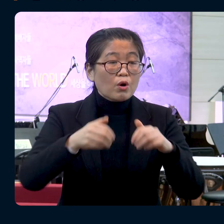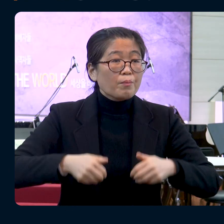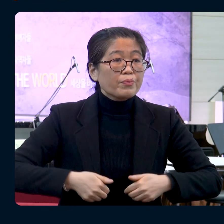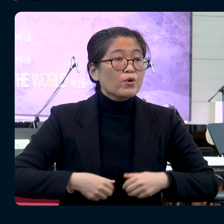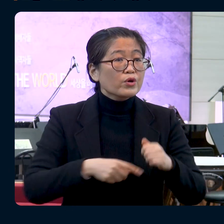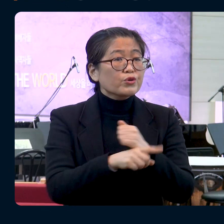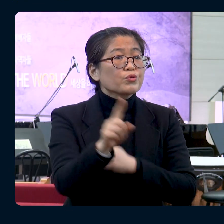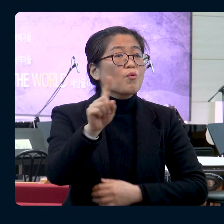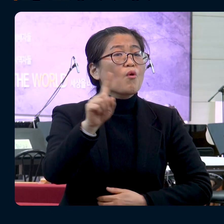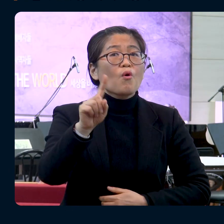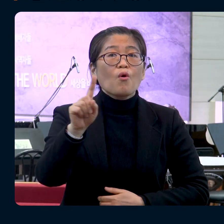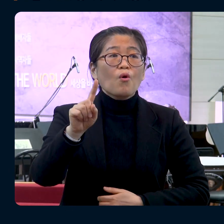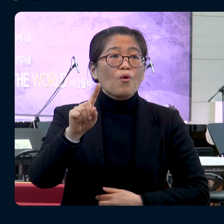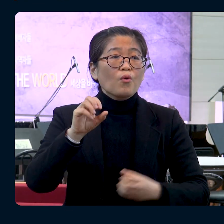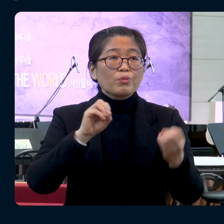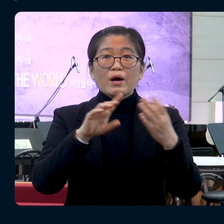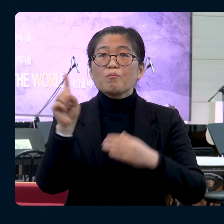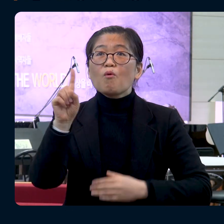뭐라고 답하시겠어요?